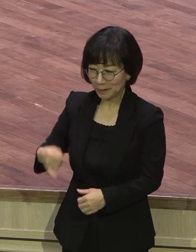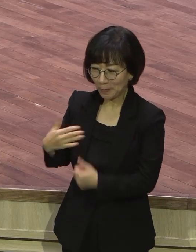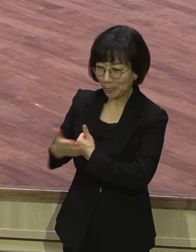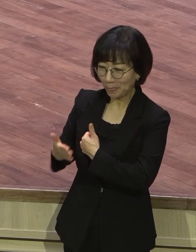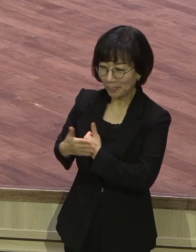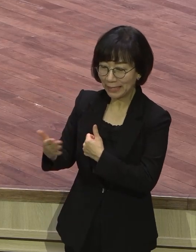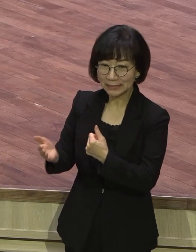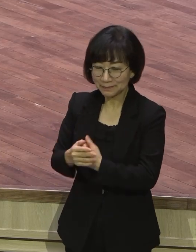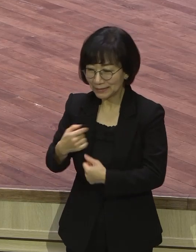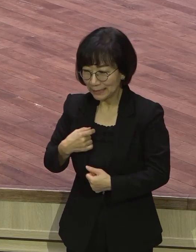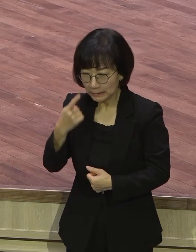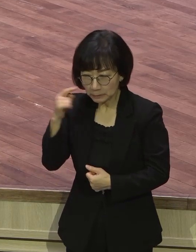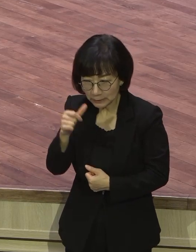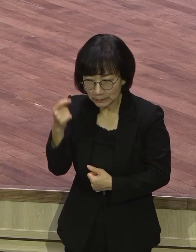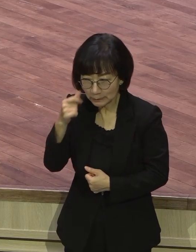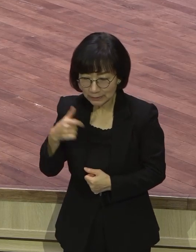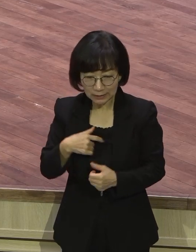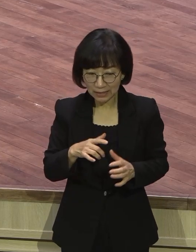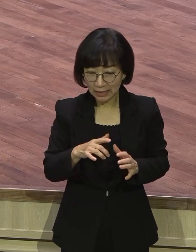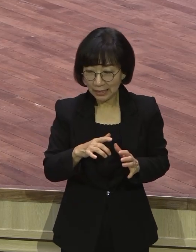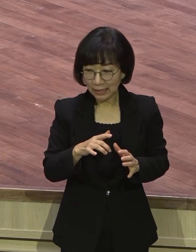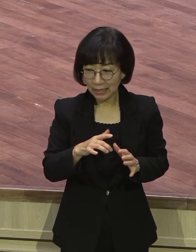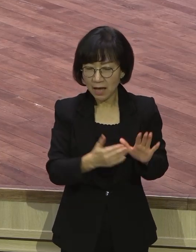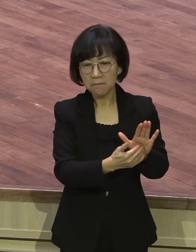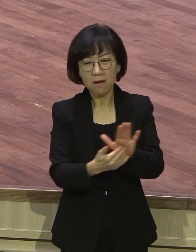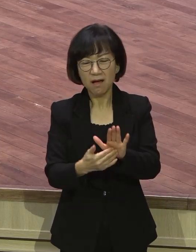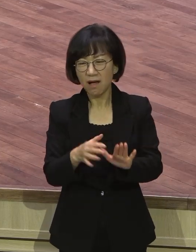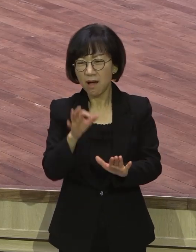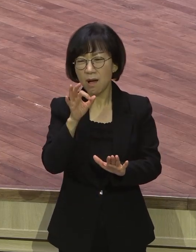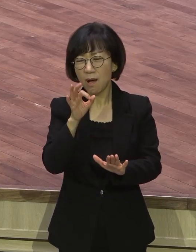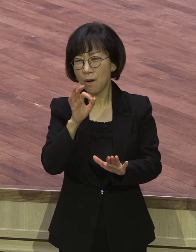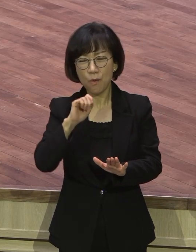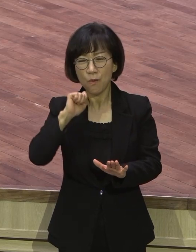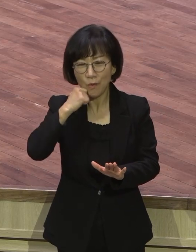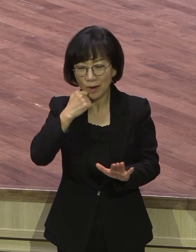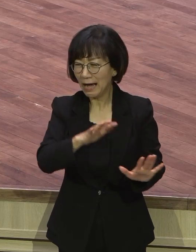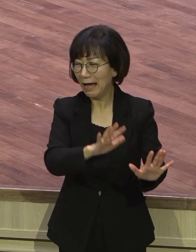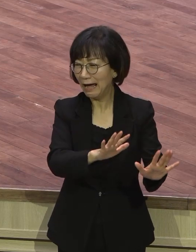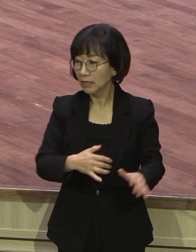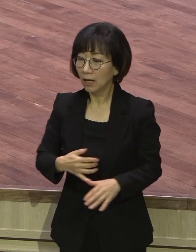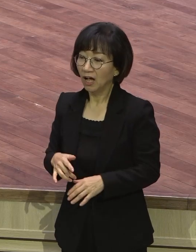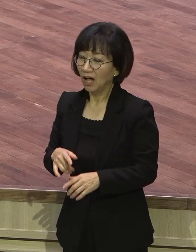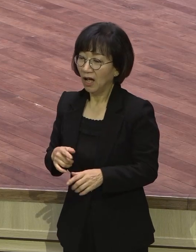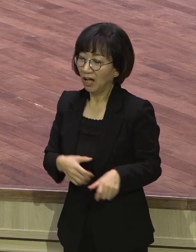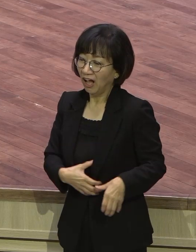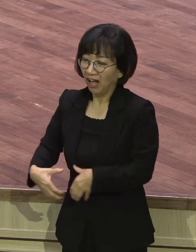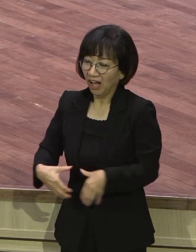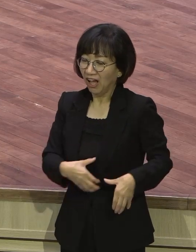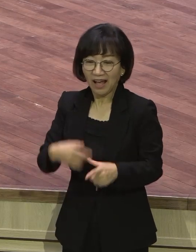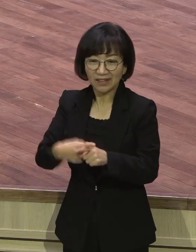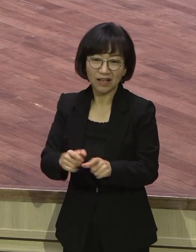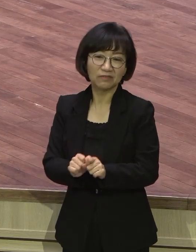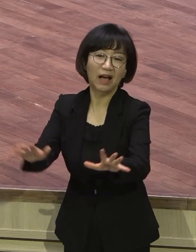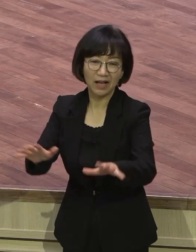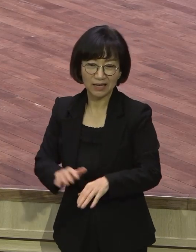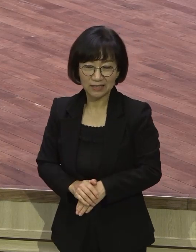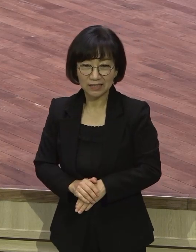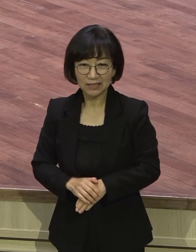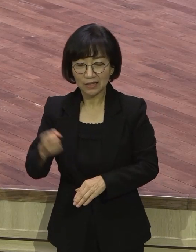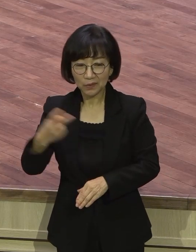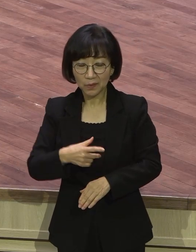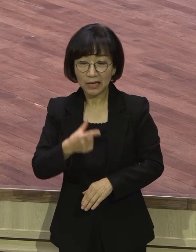세계적인 확산을 막지 못하는 이 우를 크게 범했습니다. 일본은 이번 여름 예정되어